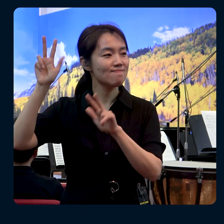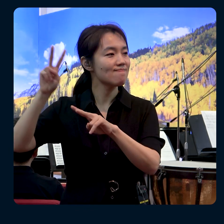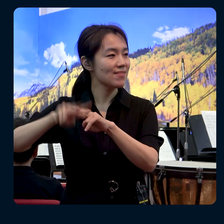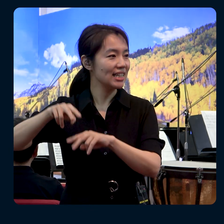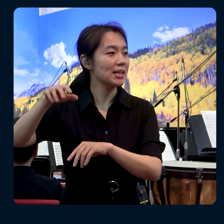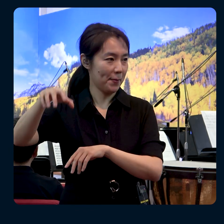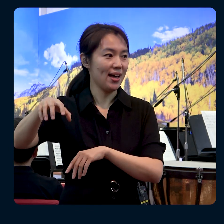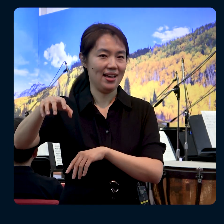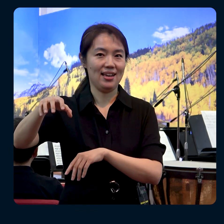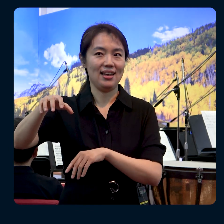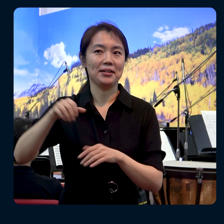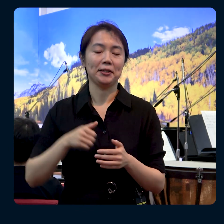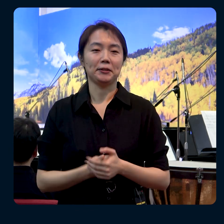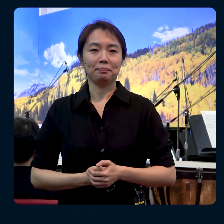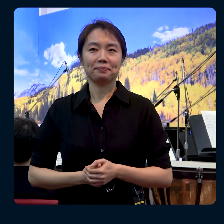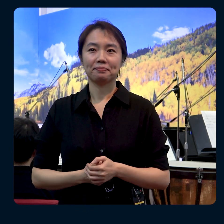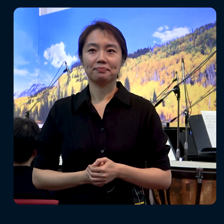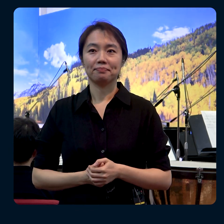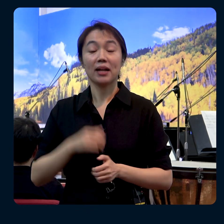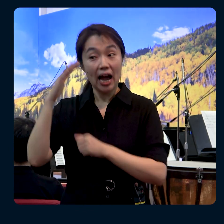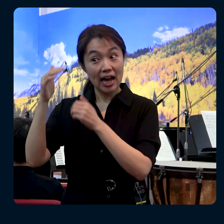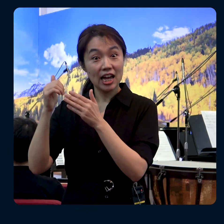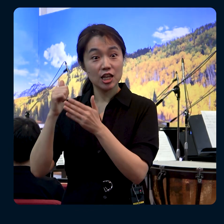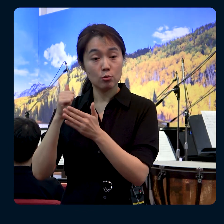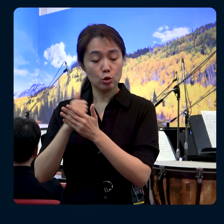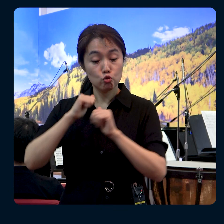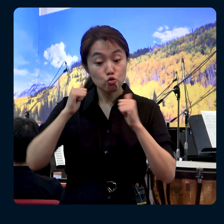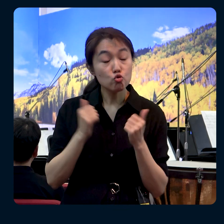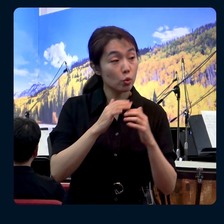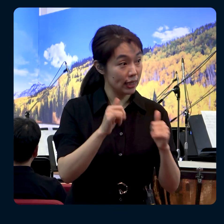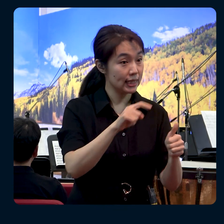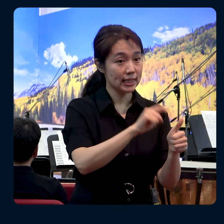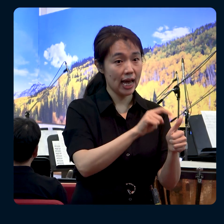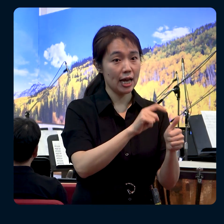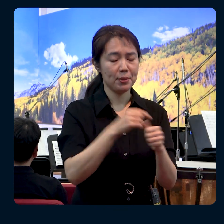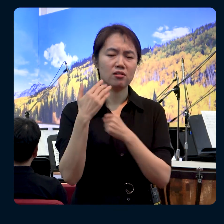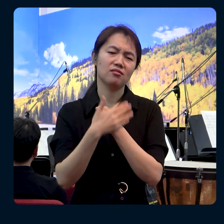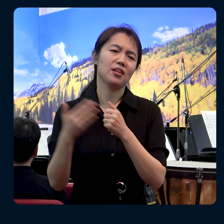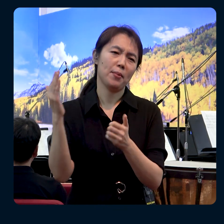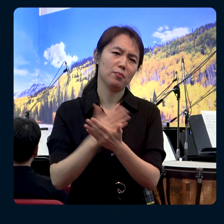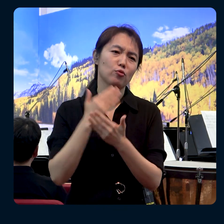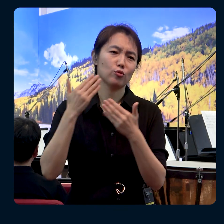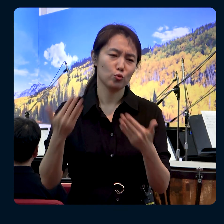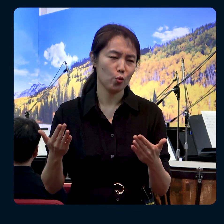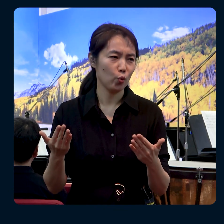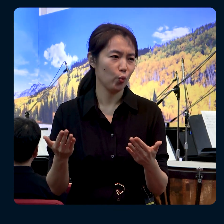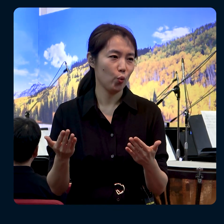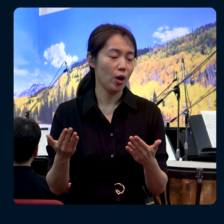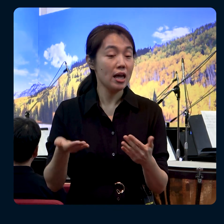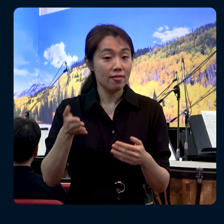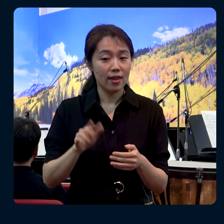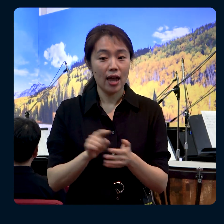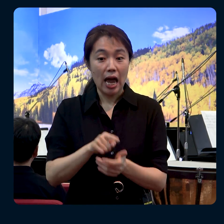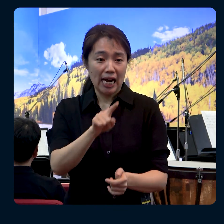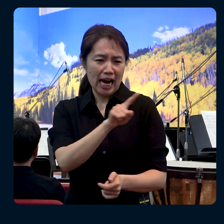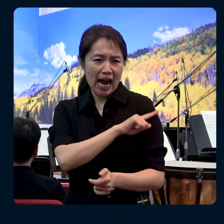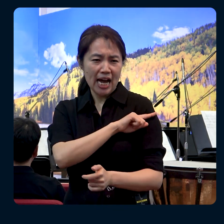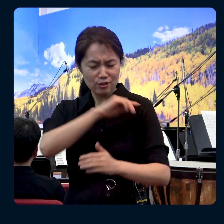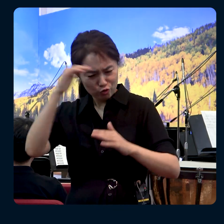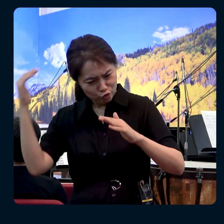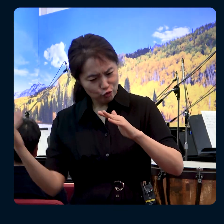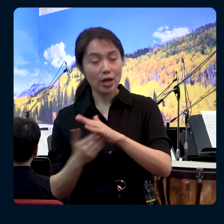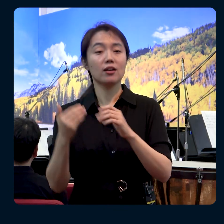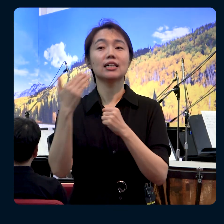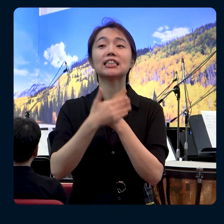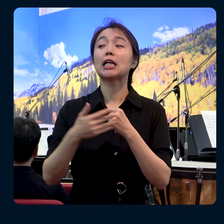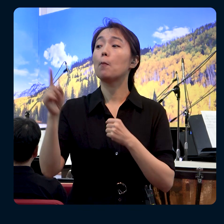순종하는 자에게 하나님께서 은혜를 베푸시는데, 그 중에 최고의 은혜는 바로 역전하시는 은혜입니다. 다윗이